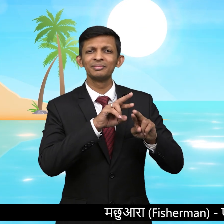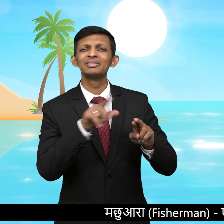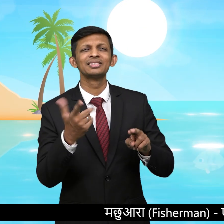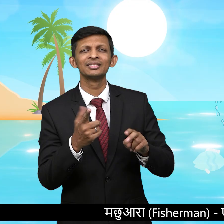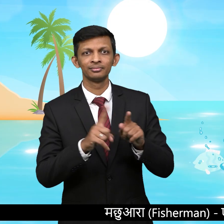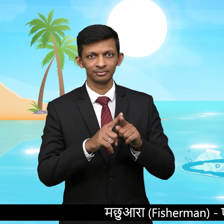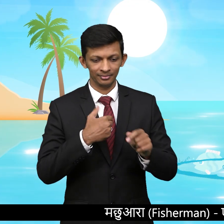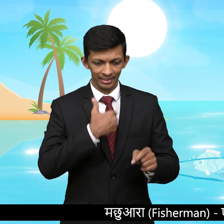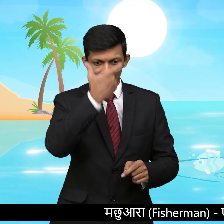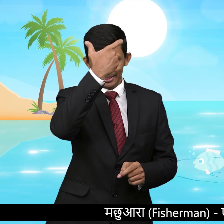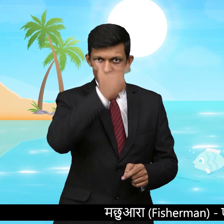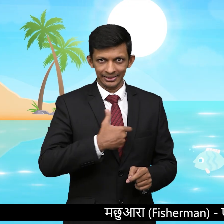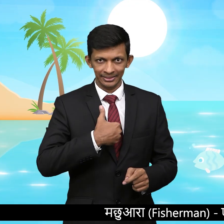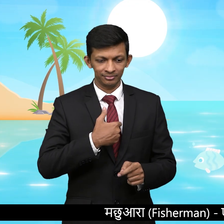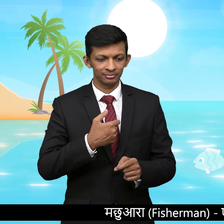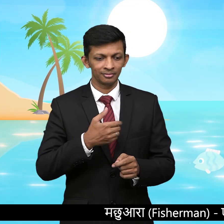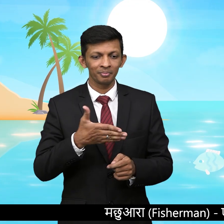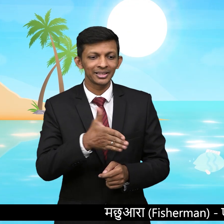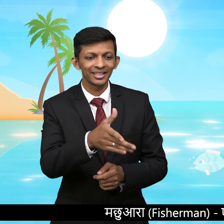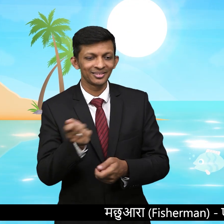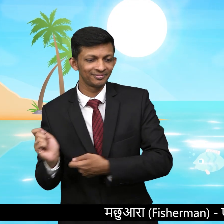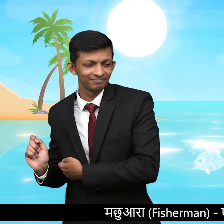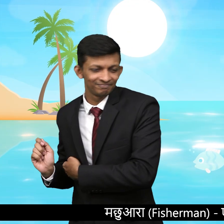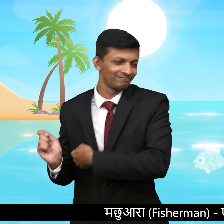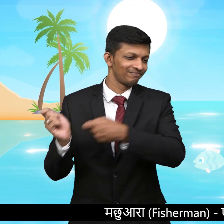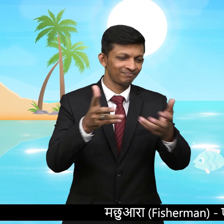मछुआरा, फिशरमैन, एक व्यक्ति जो मछली पकड़ता है।